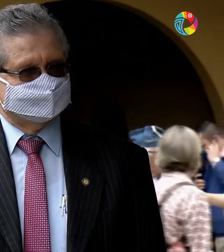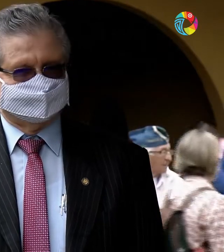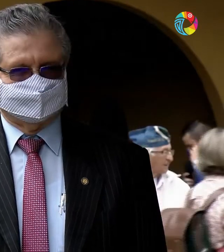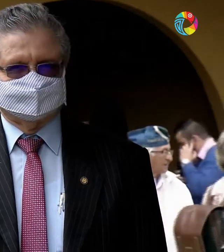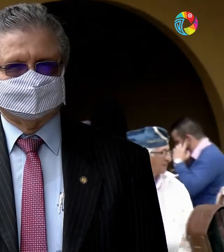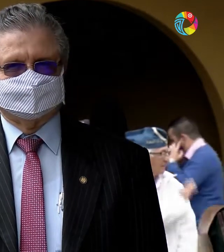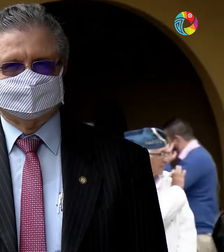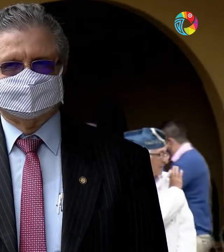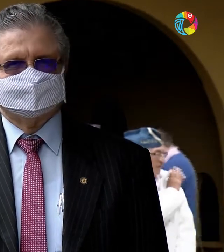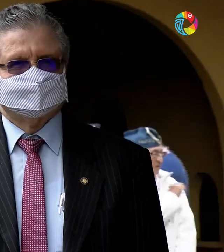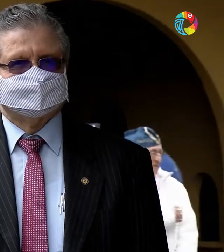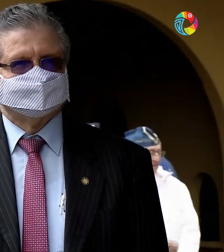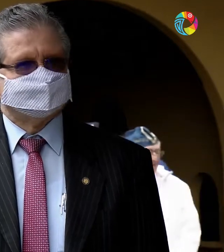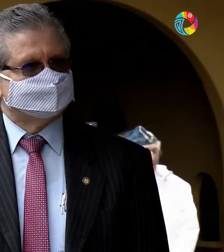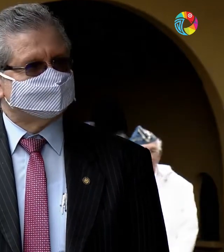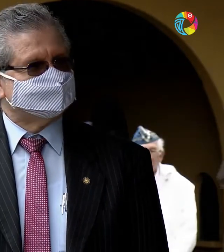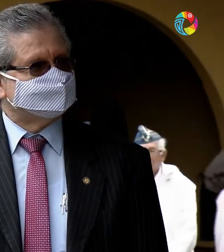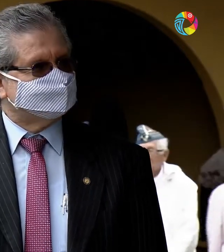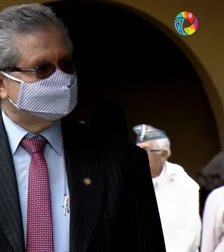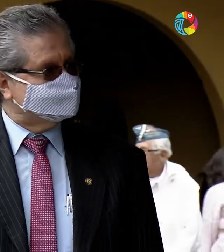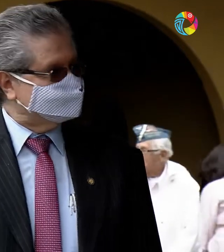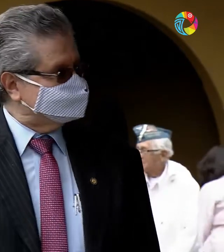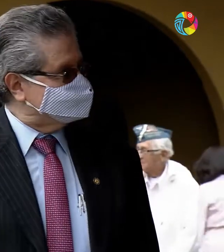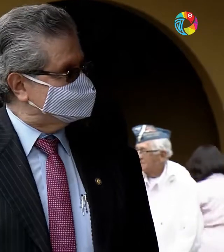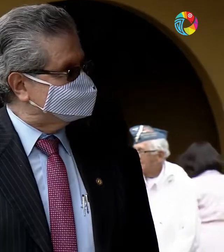programación habitual de su Canal 13.